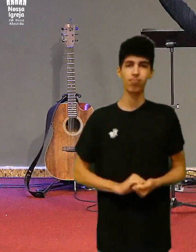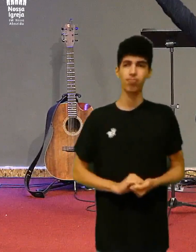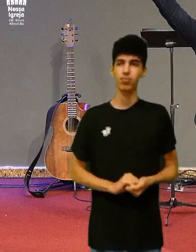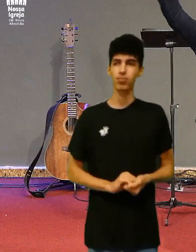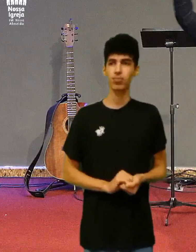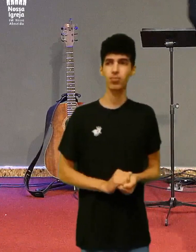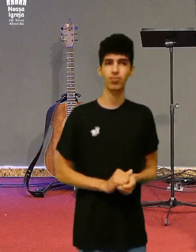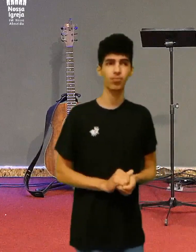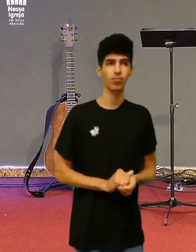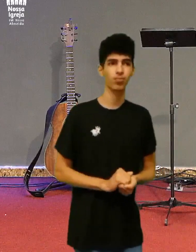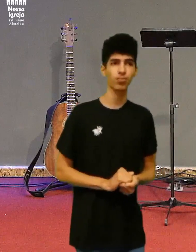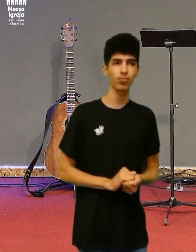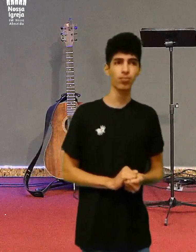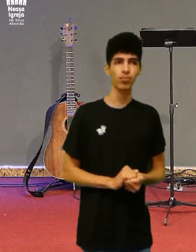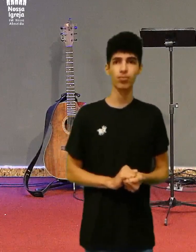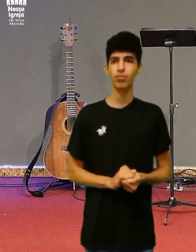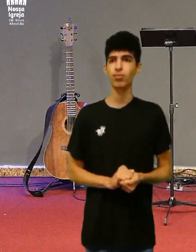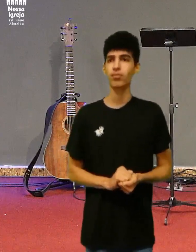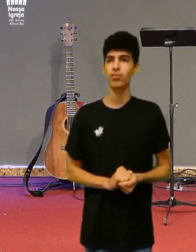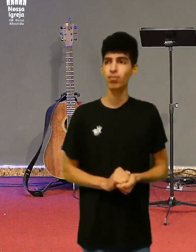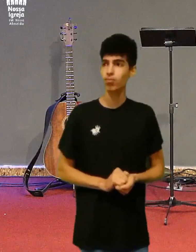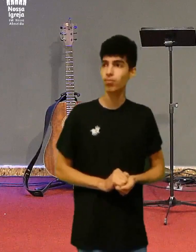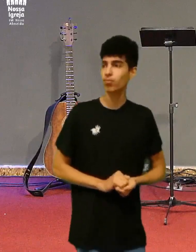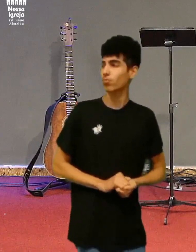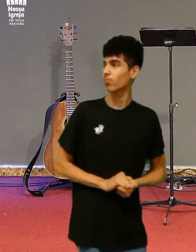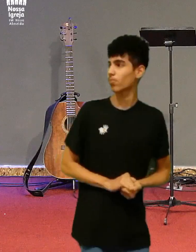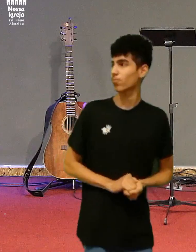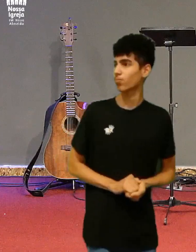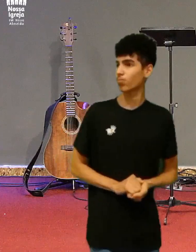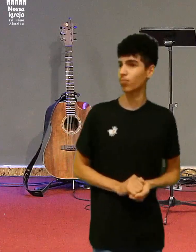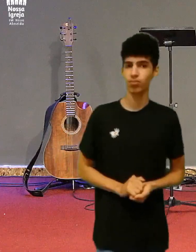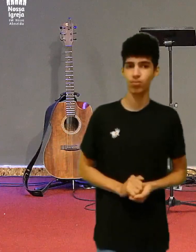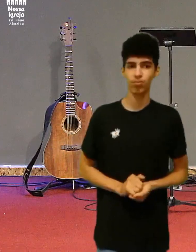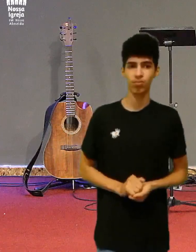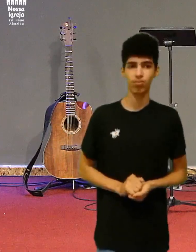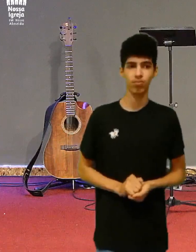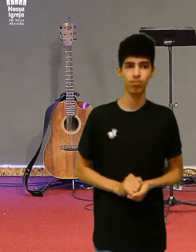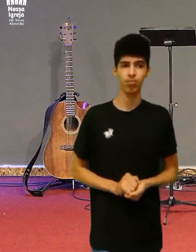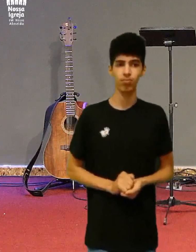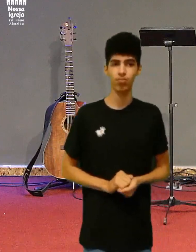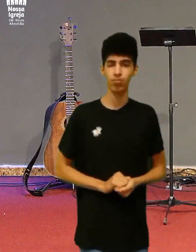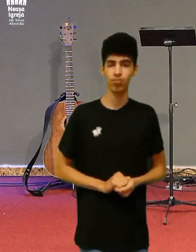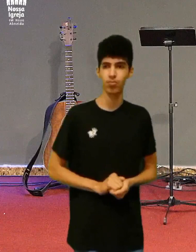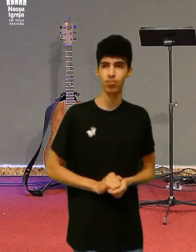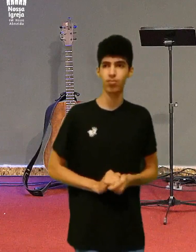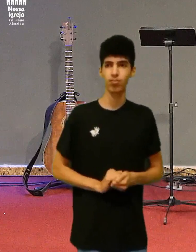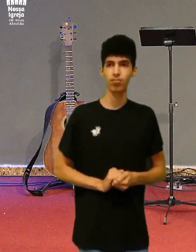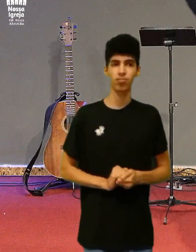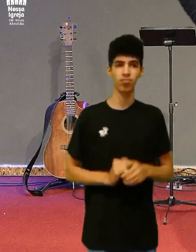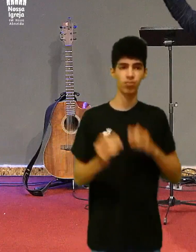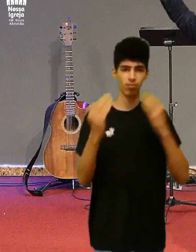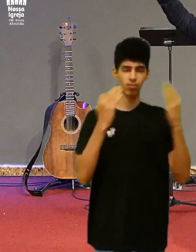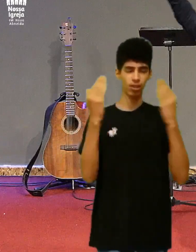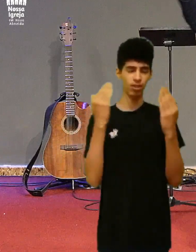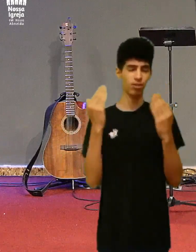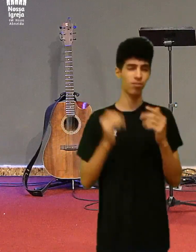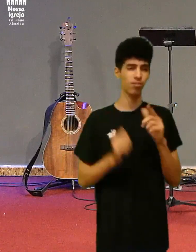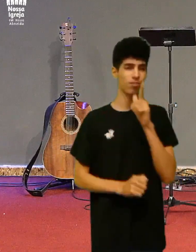Com a água e com o vento, com a água e com o vento, como o Senhor mostrou a